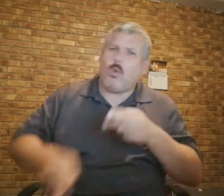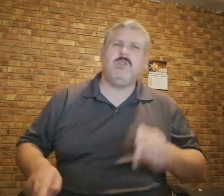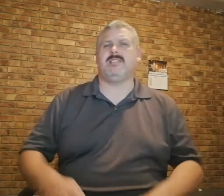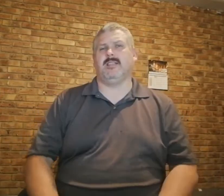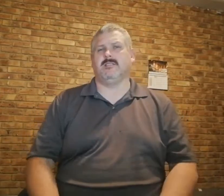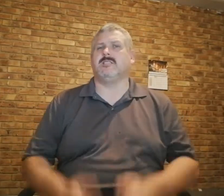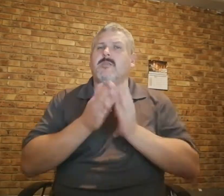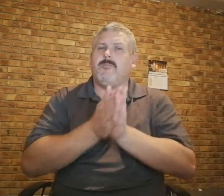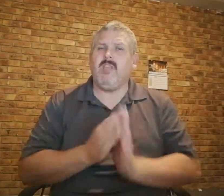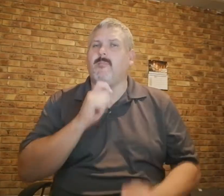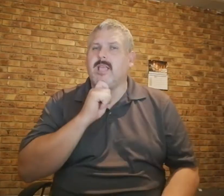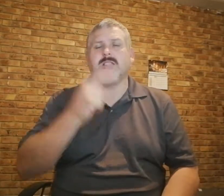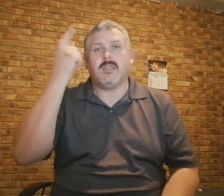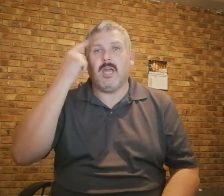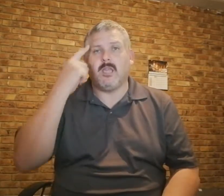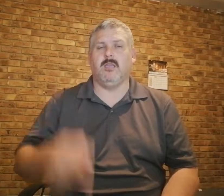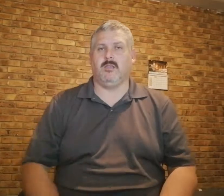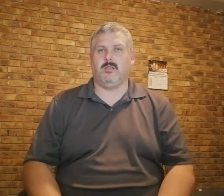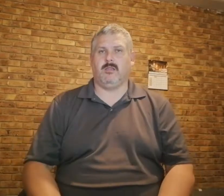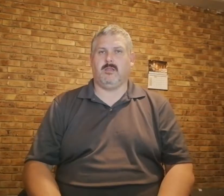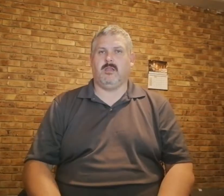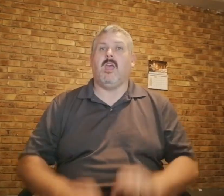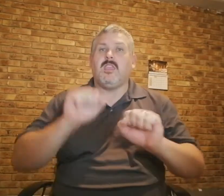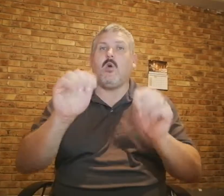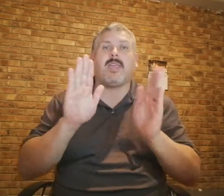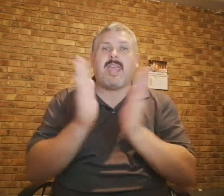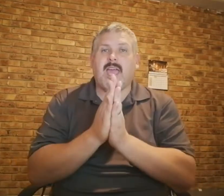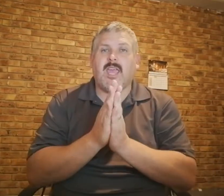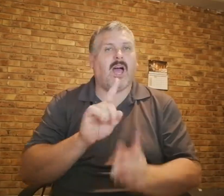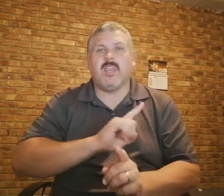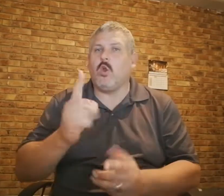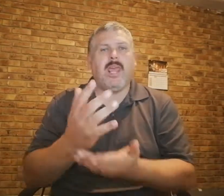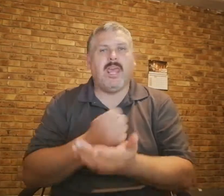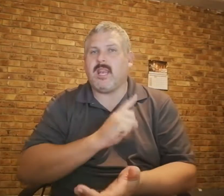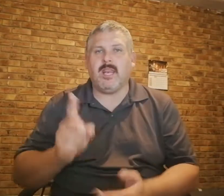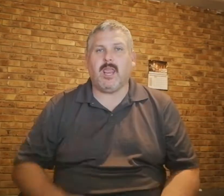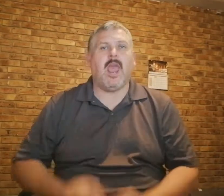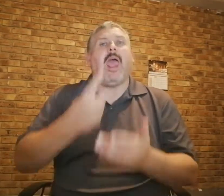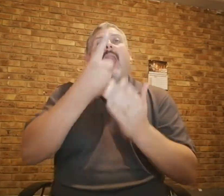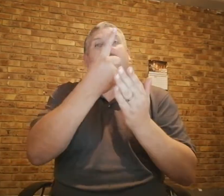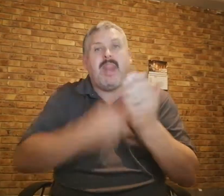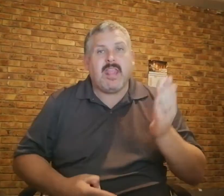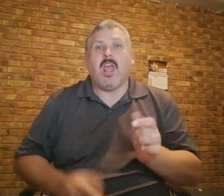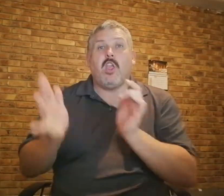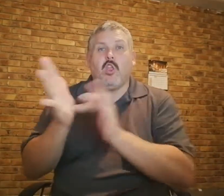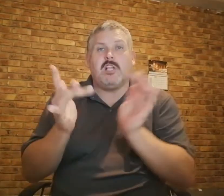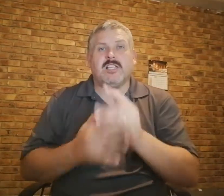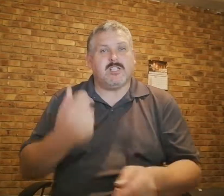Toonsens, soblief mens, dink. Jou kyk, van jou nie het nie. Net Jesus,